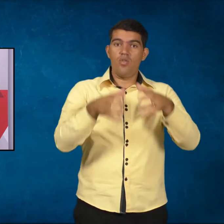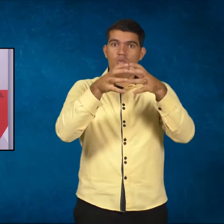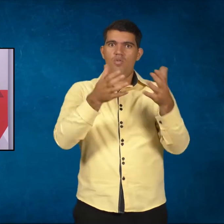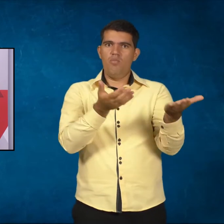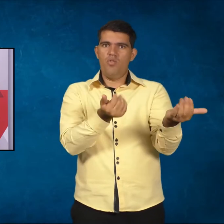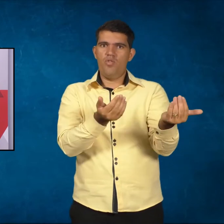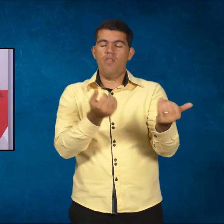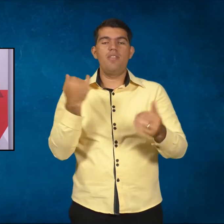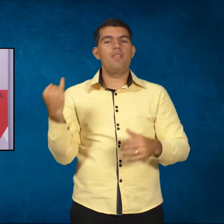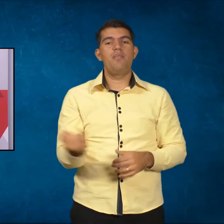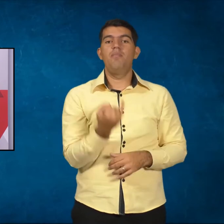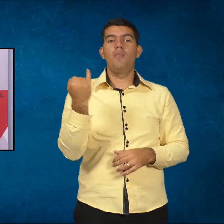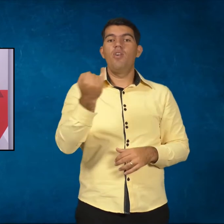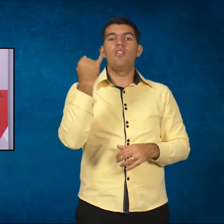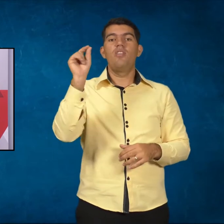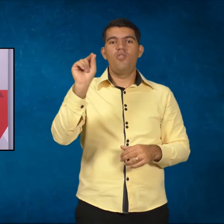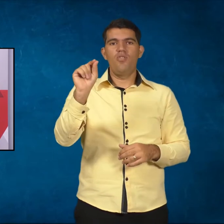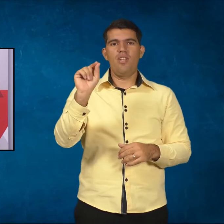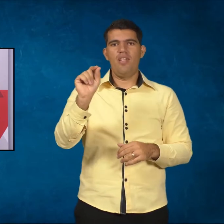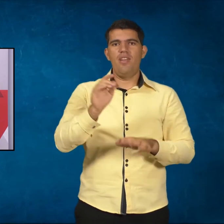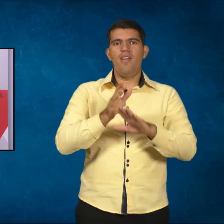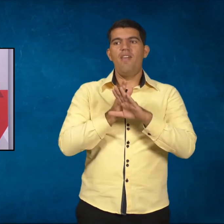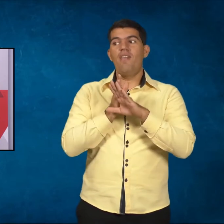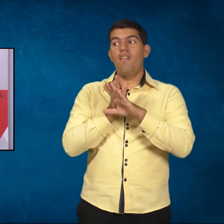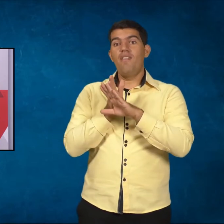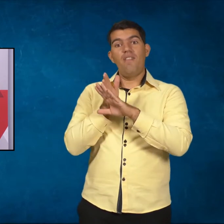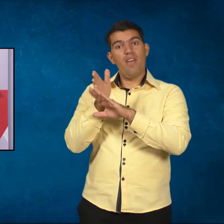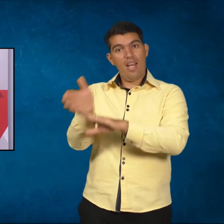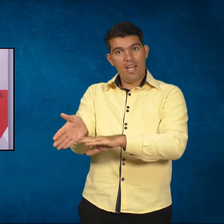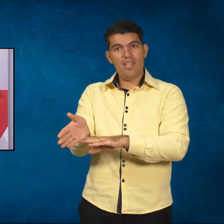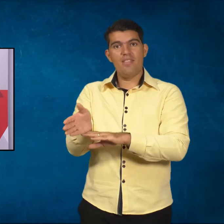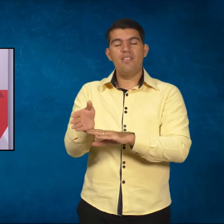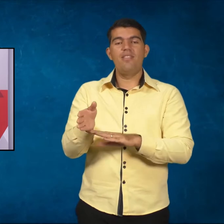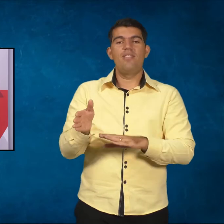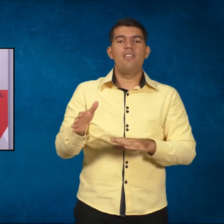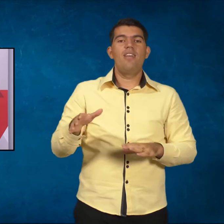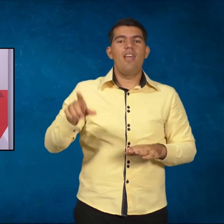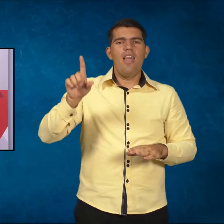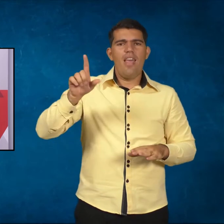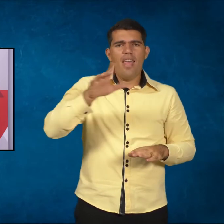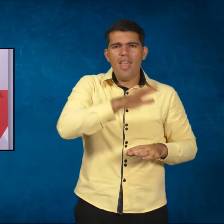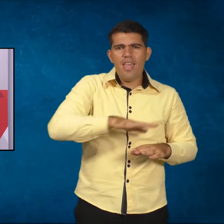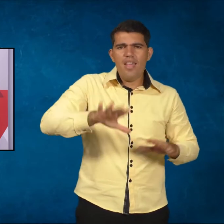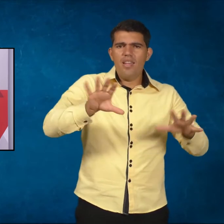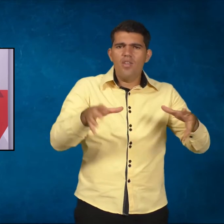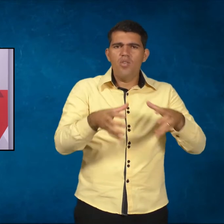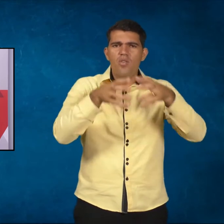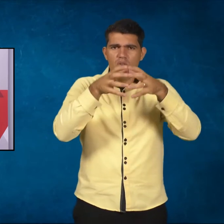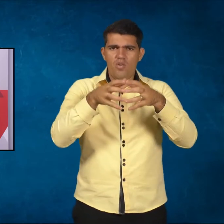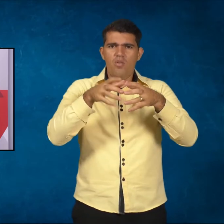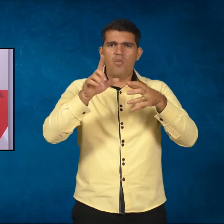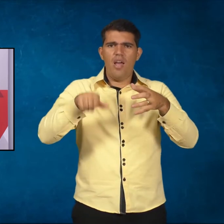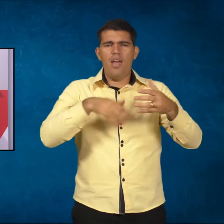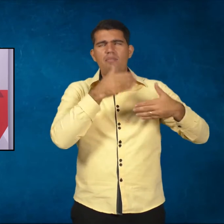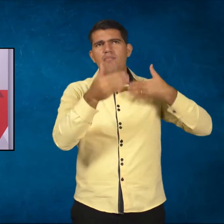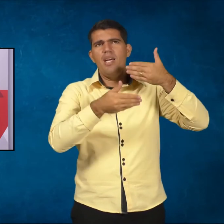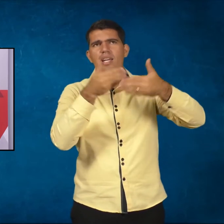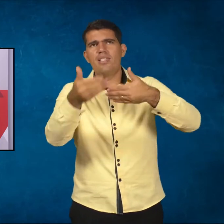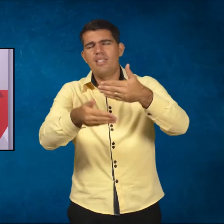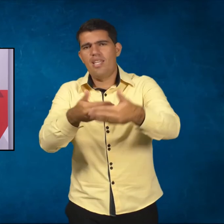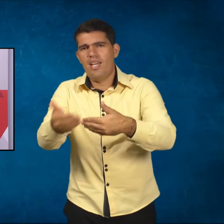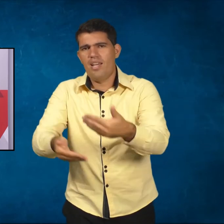grupo juvenil muito importante que exatamente teve essa trajetória escolar